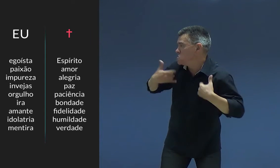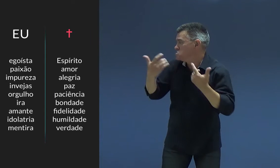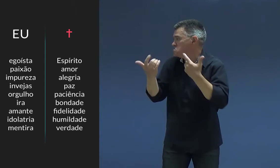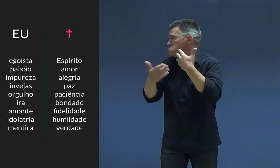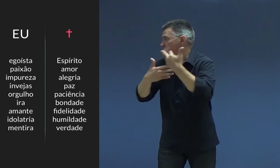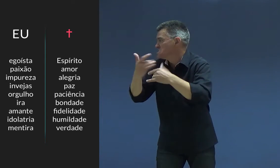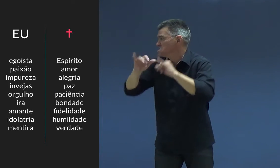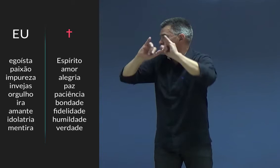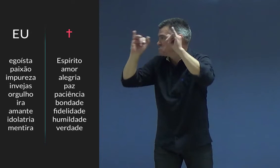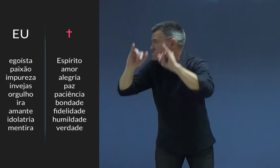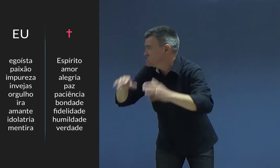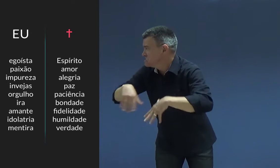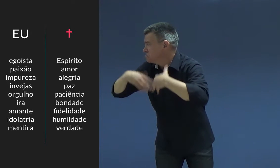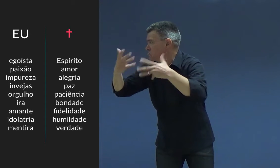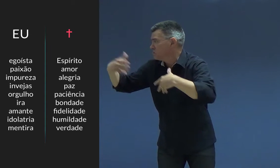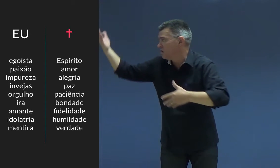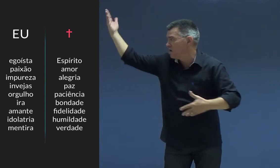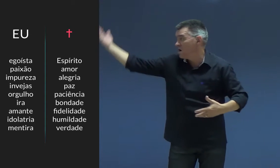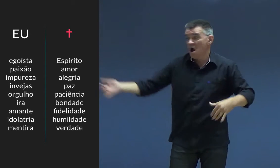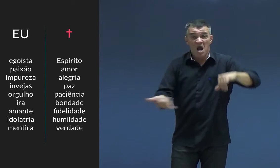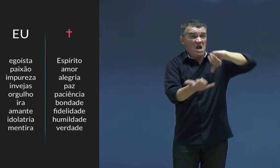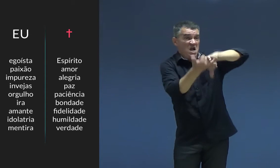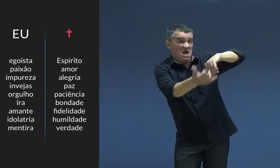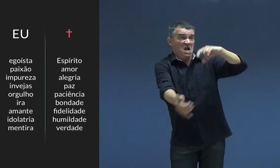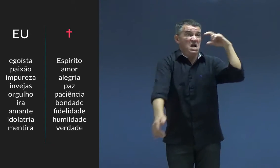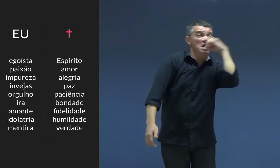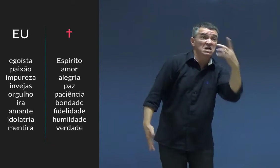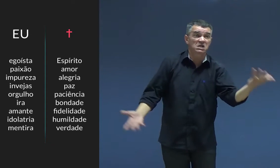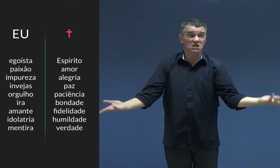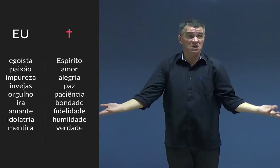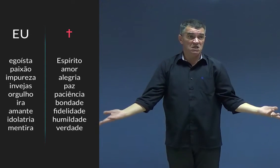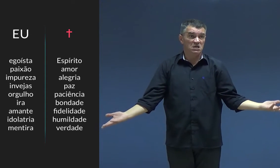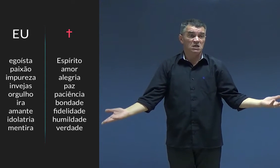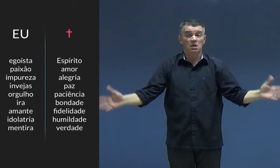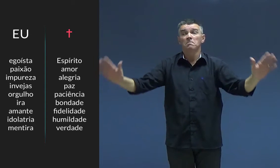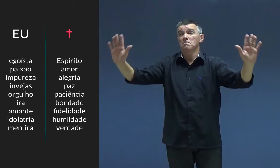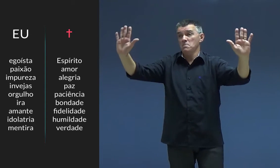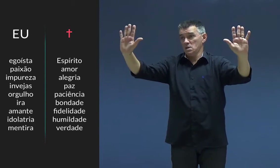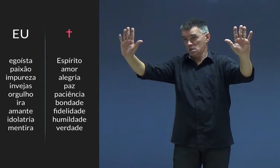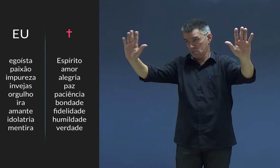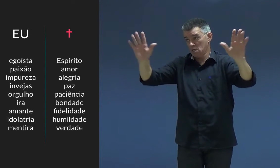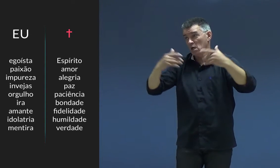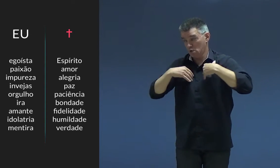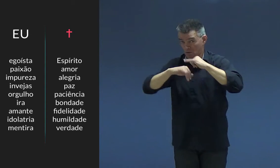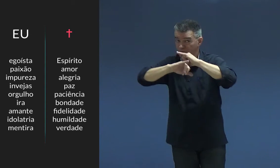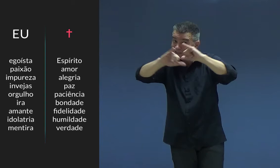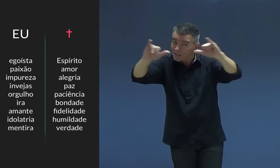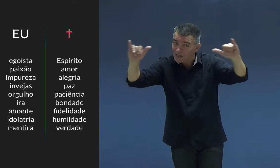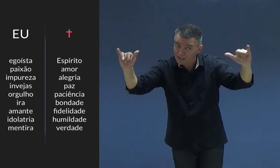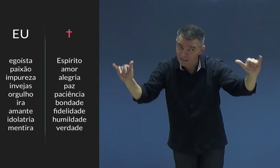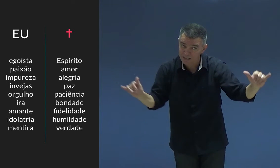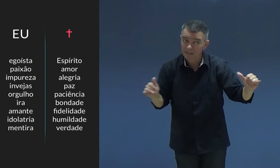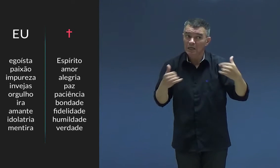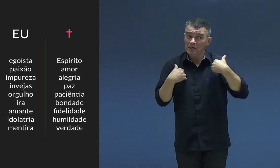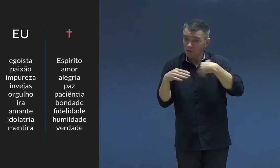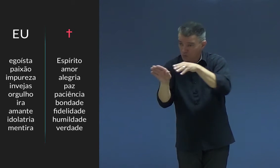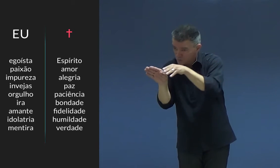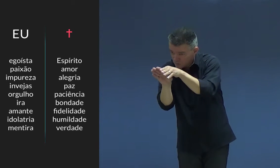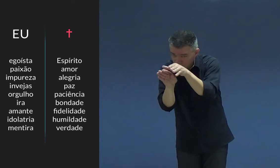orgulho, ira, idolatria, amante, mentira. Esse é o eu. Mas eu já falei. E